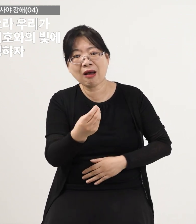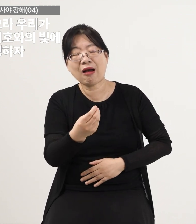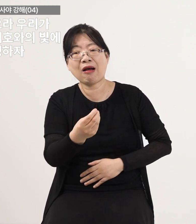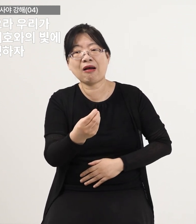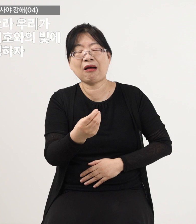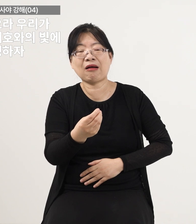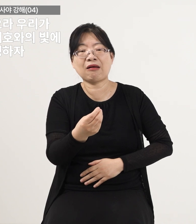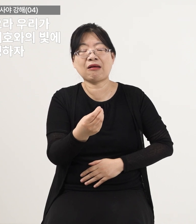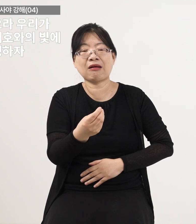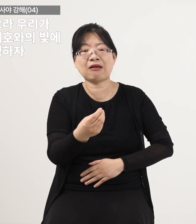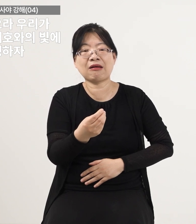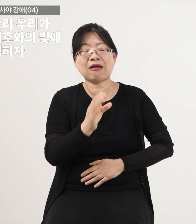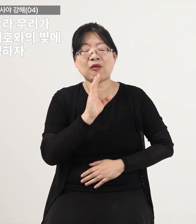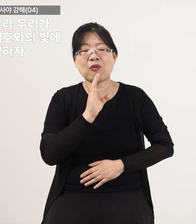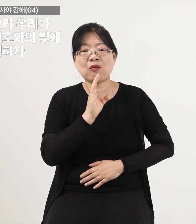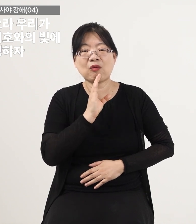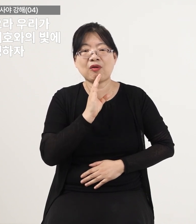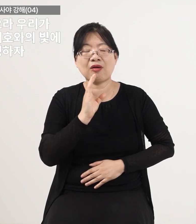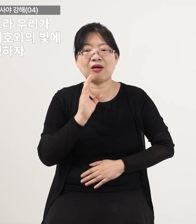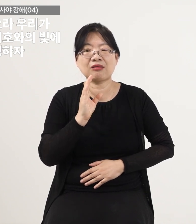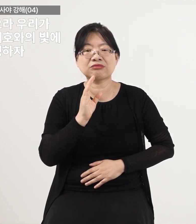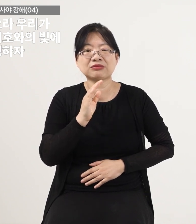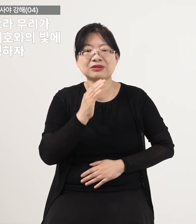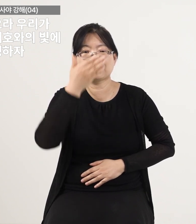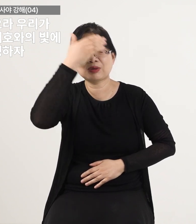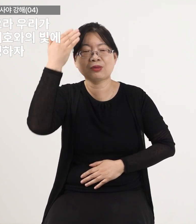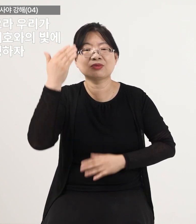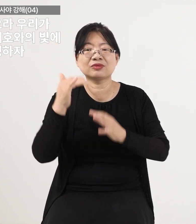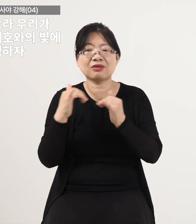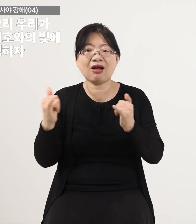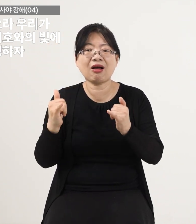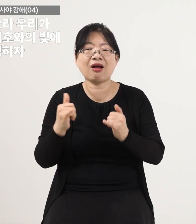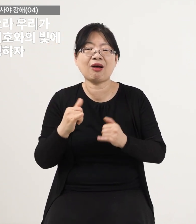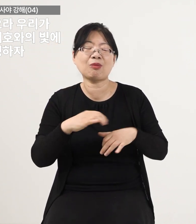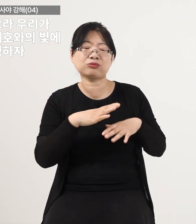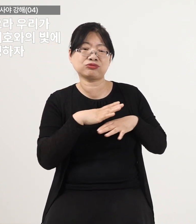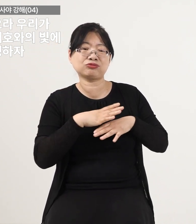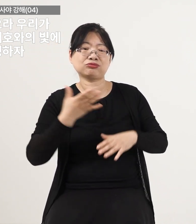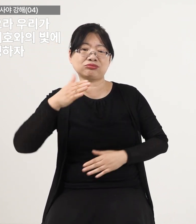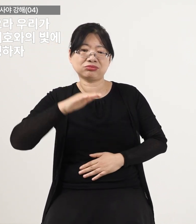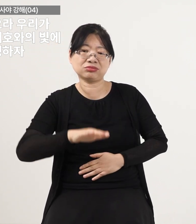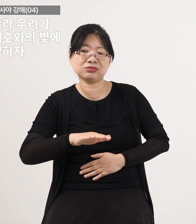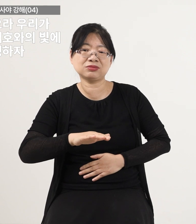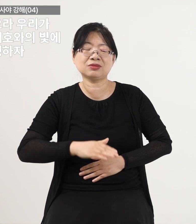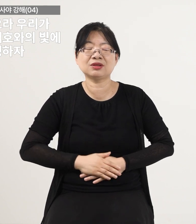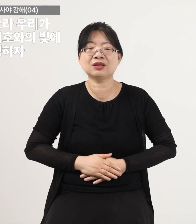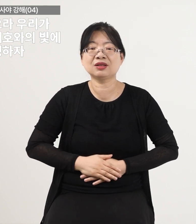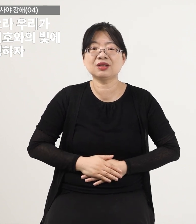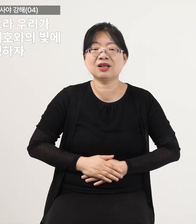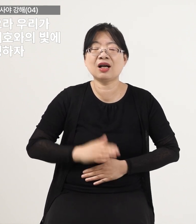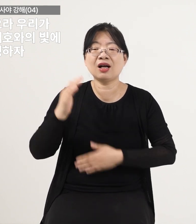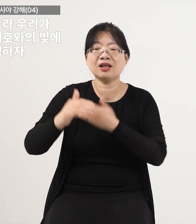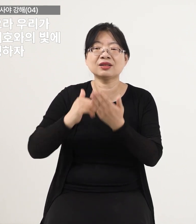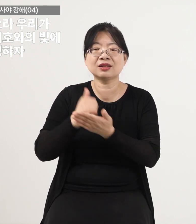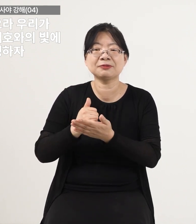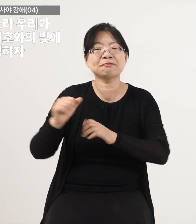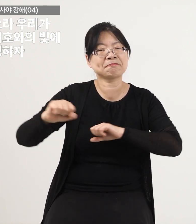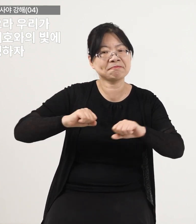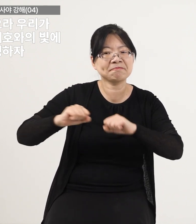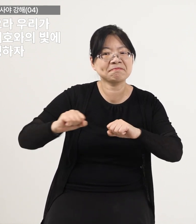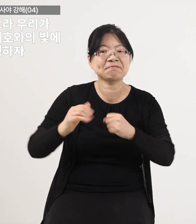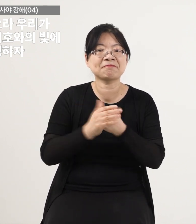보니까 얼마나 어린 청년들이 무섭겠어요. 그런데도 하나님의